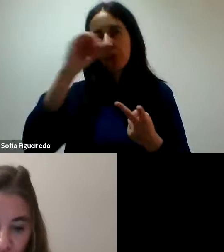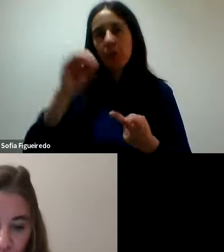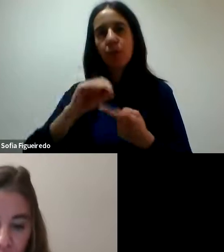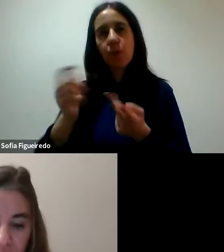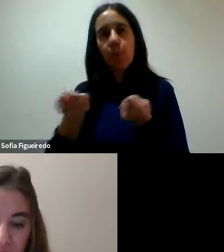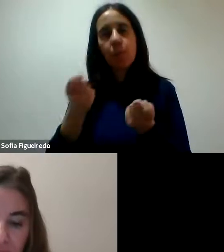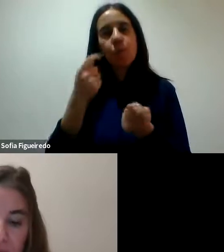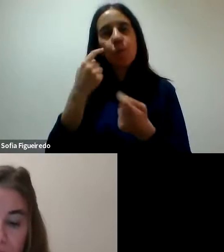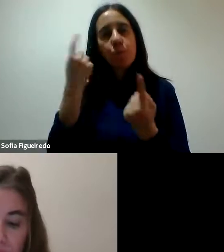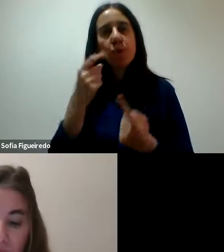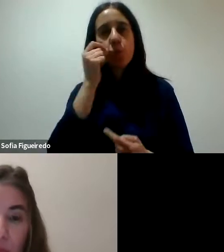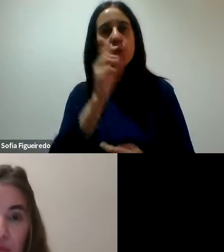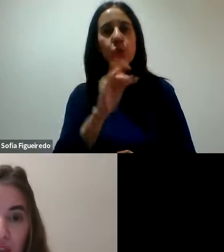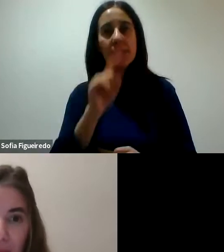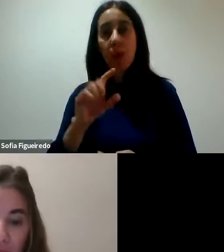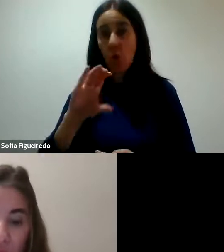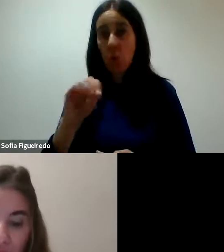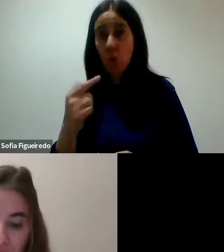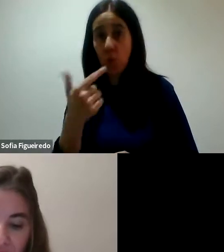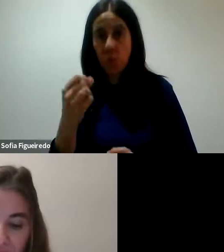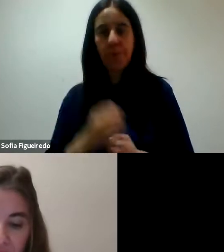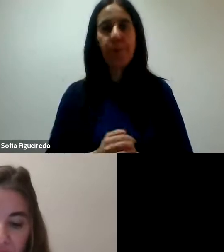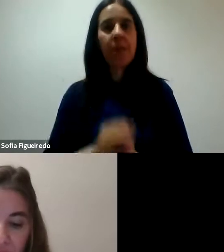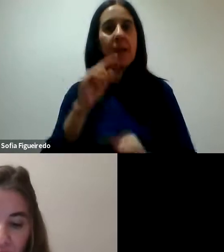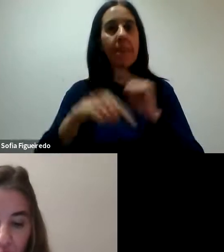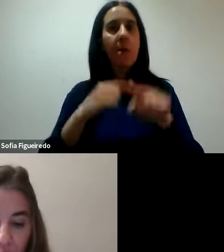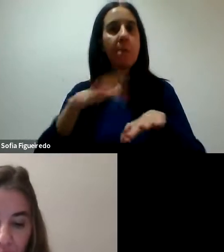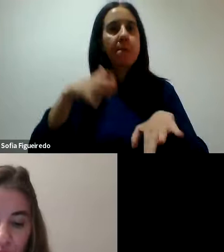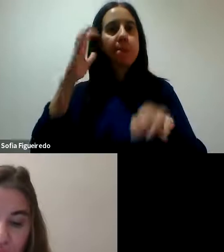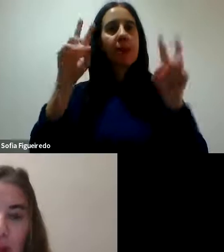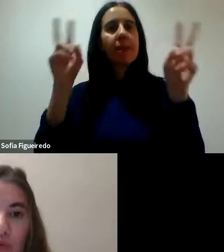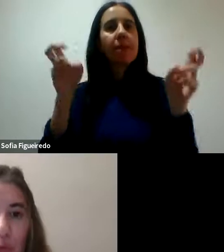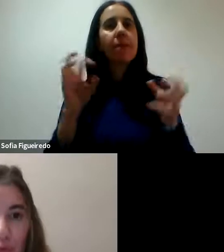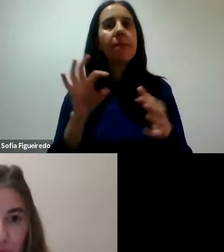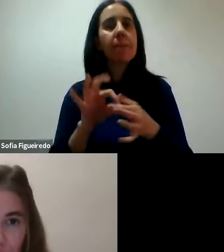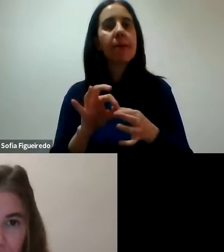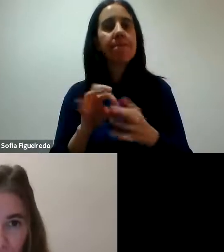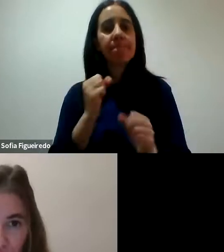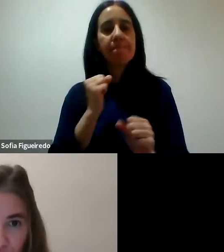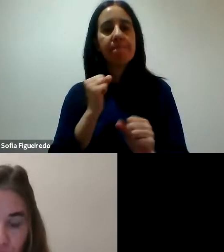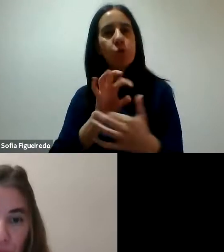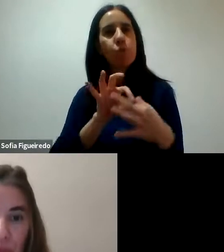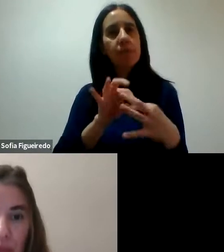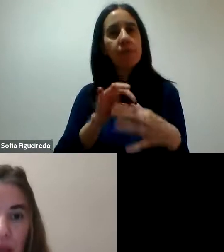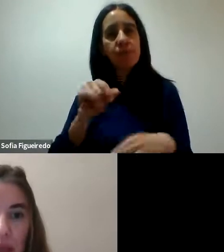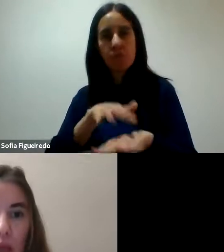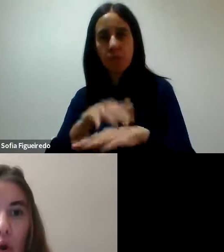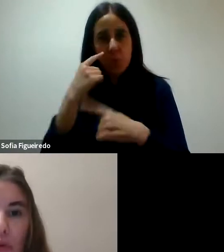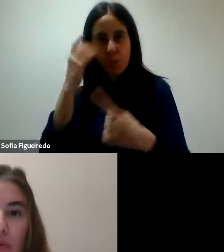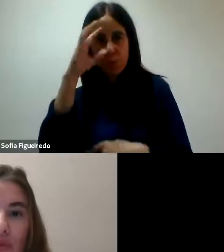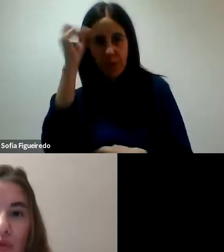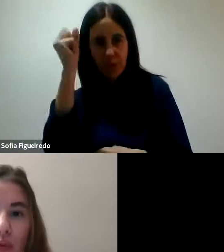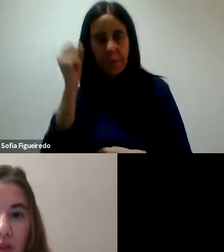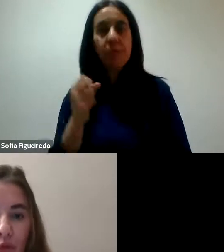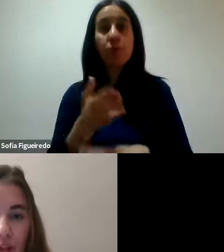José Couto. Amanhã o tema da conferência é sobre o trabalho colaborativo na administração pública. Como